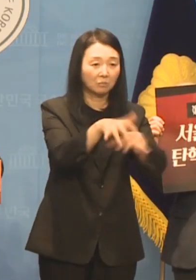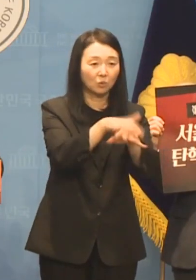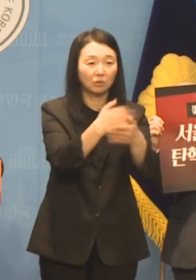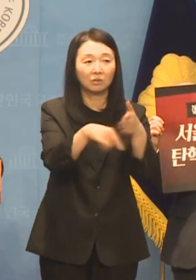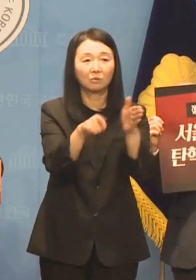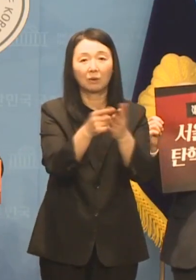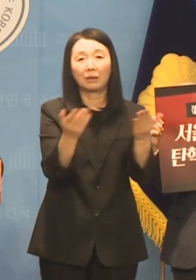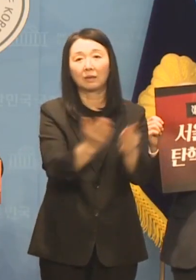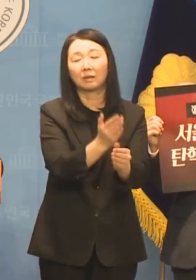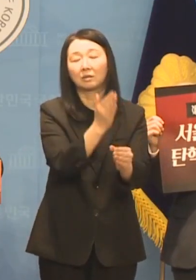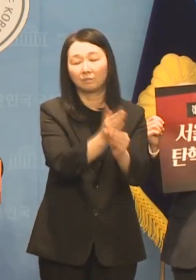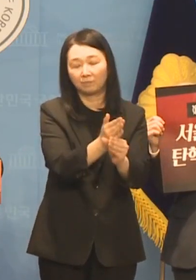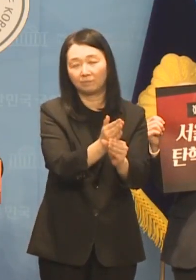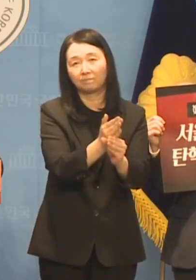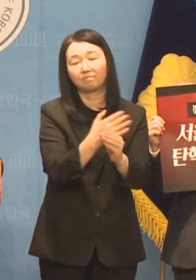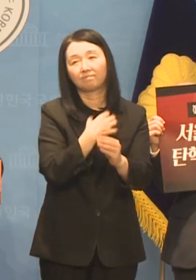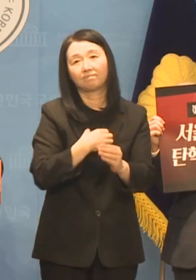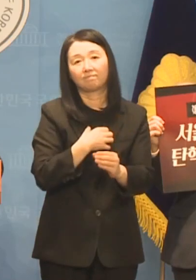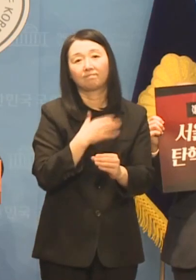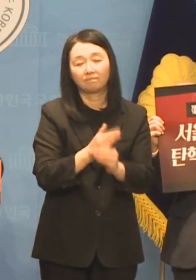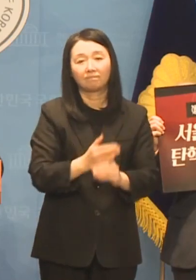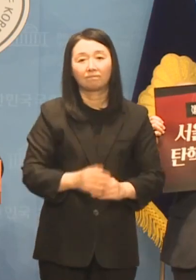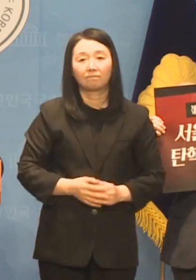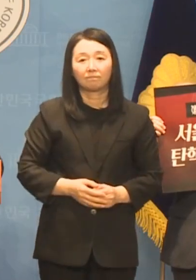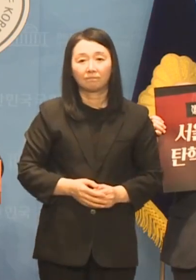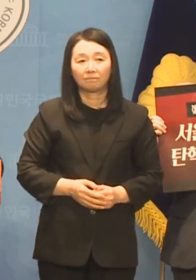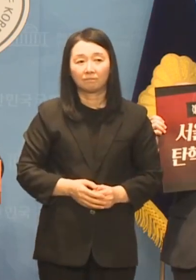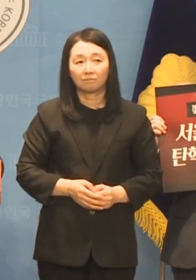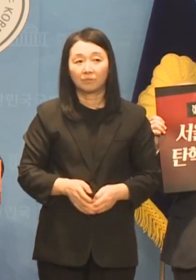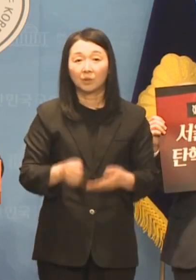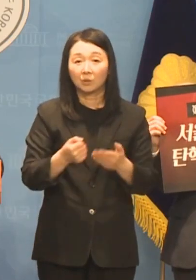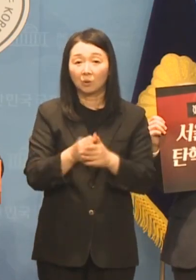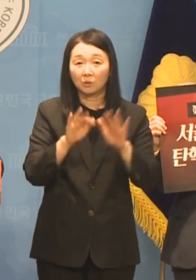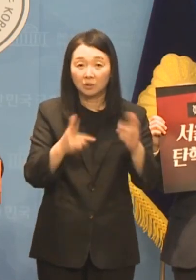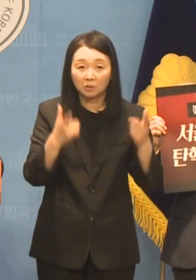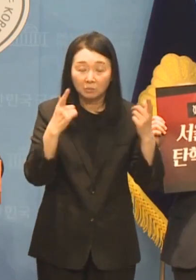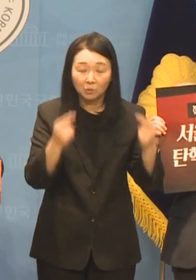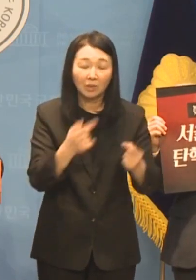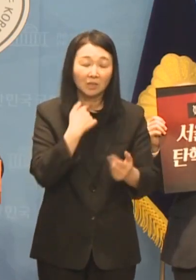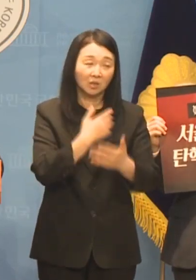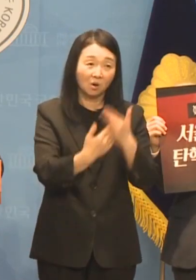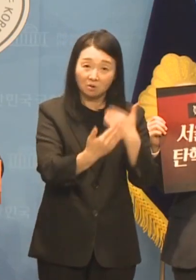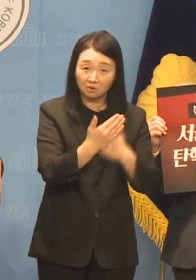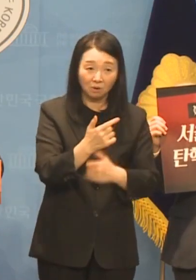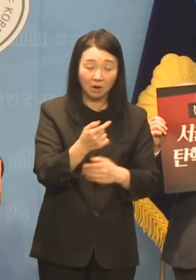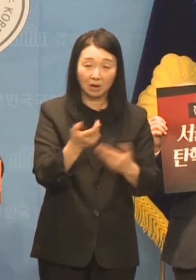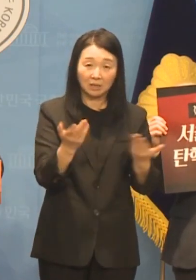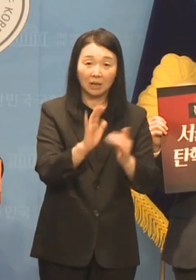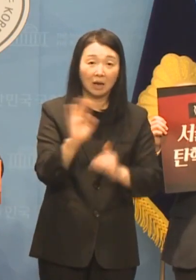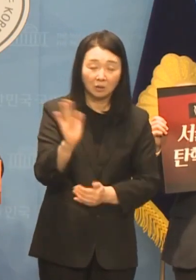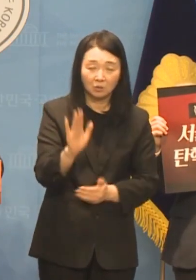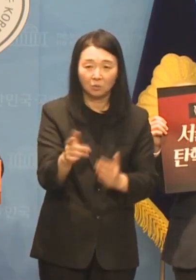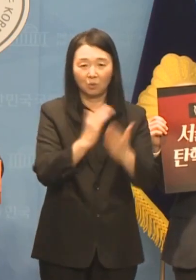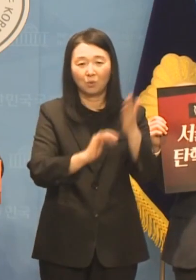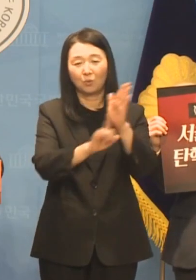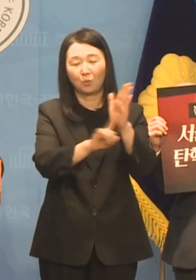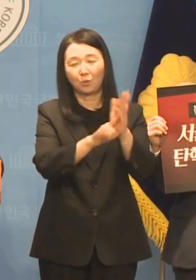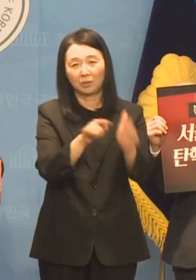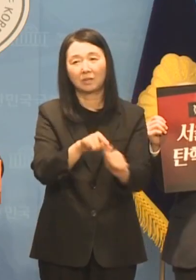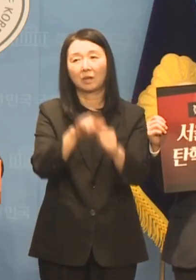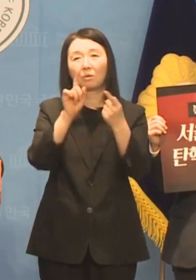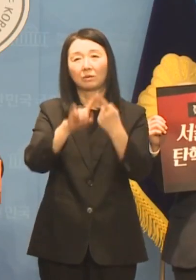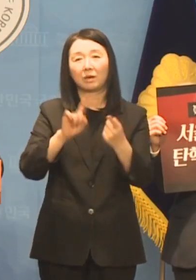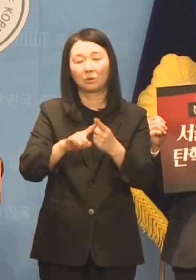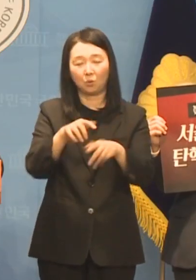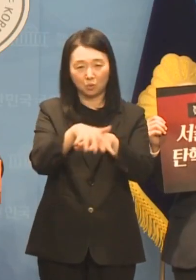위해 공무를 수행할 우려가 많습니다. 따라서 지금과 같이 경력직이 아닌 공채 위주의 채용으로